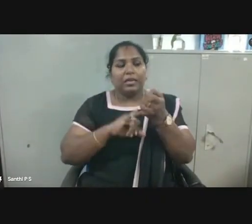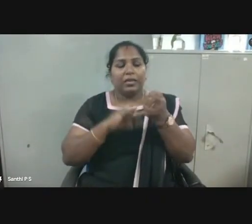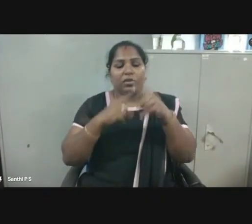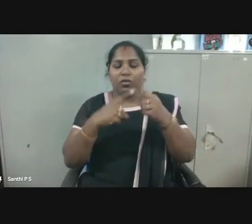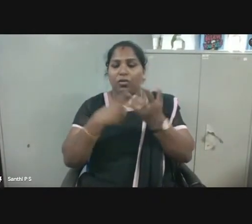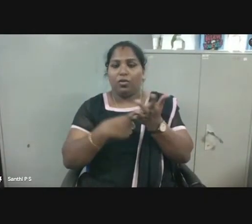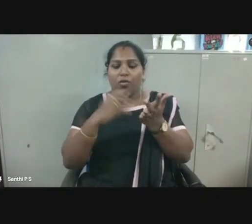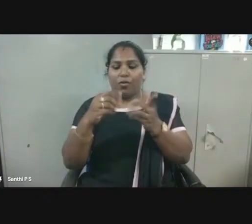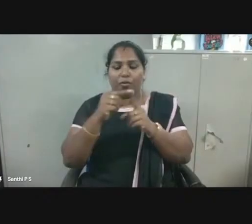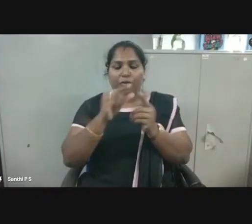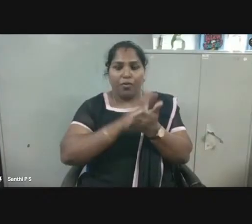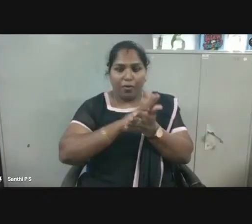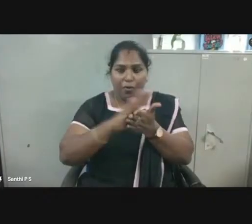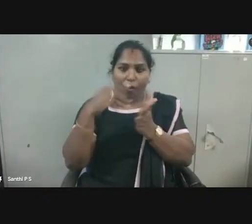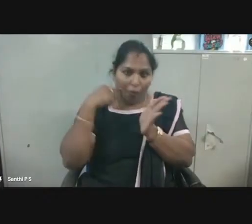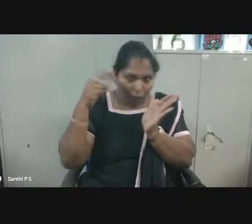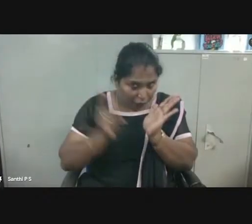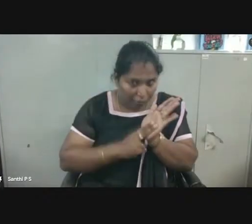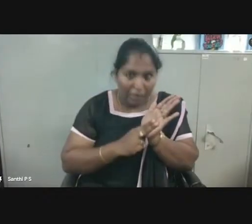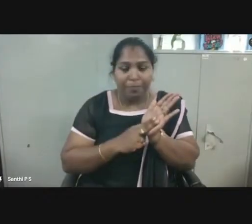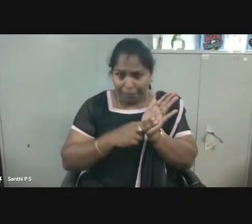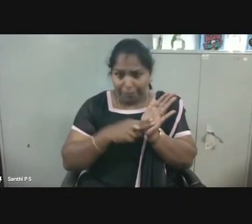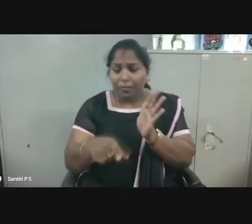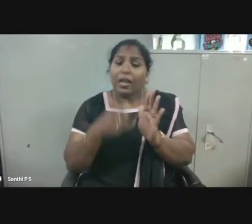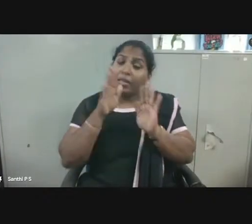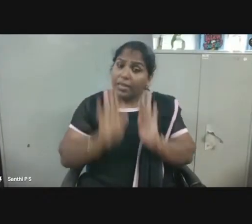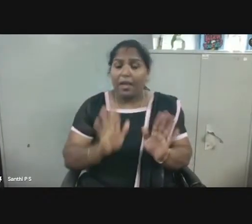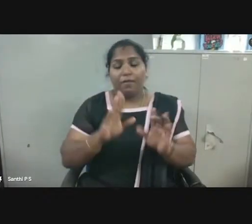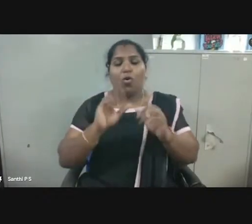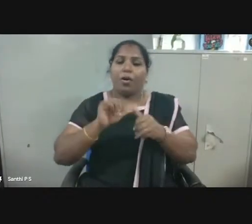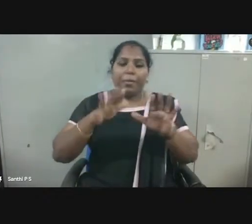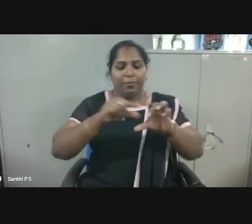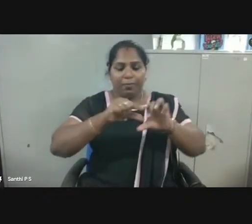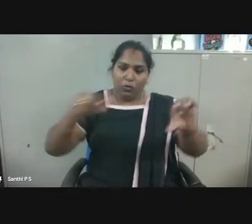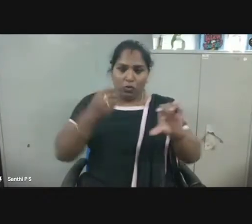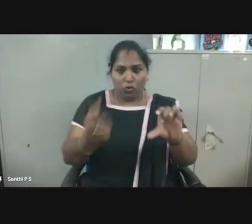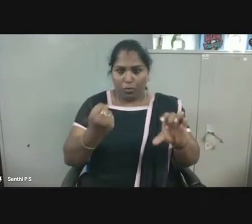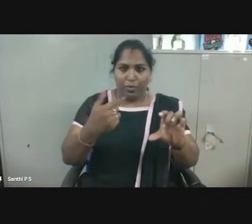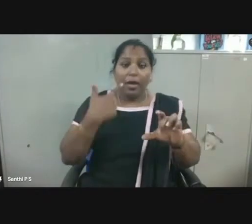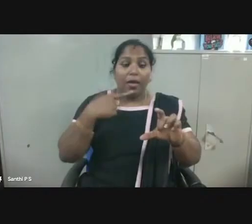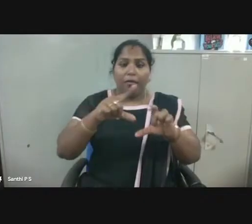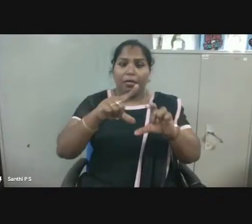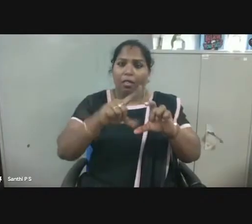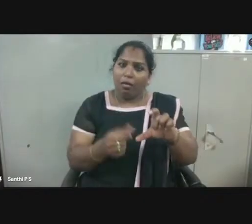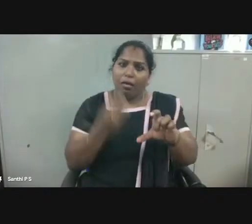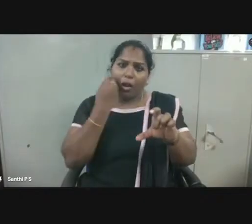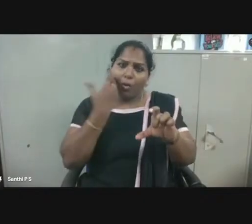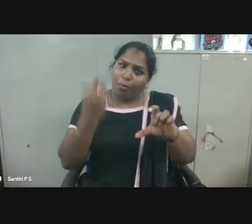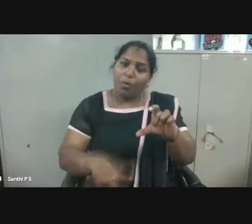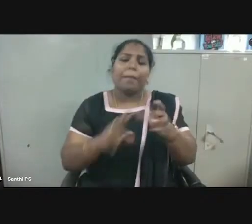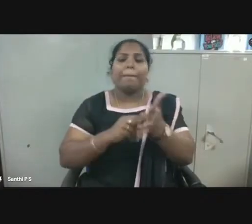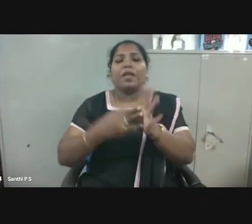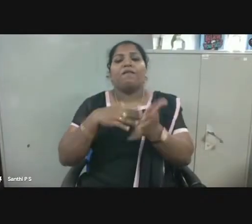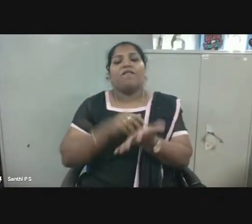ആ കുഴലിനകത്തോട്ട് കാൽഷ്യം കയറി അത് എൻസൈമുകളെ ആക്ടിവേറ്റ് ചെയ്ത് കുത്തിയിപ്പിച്ച് അതിനെ